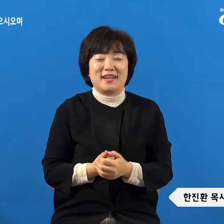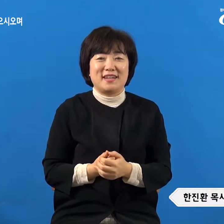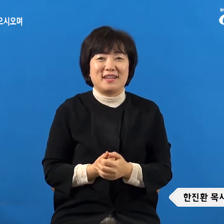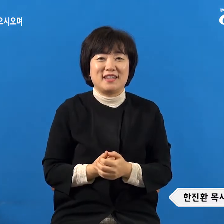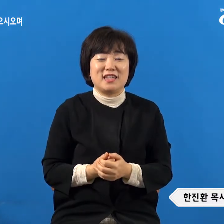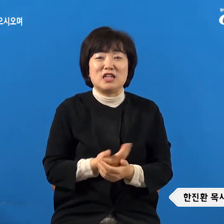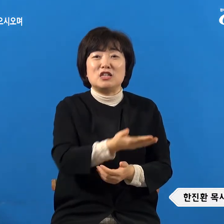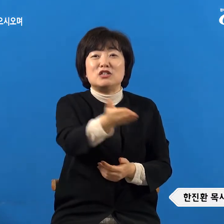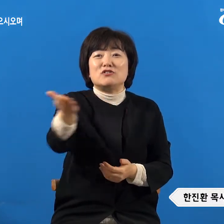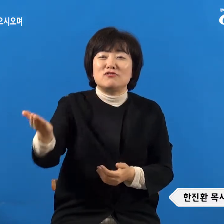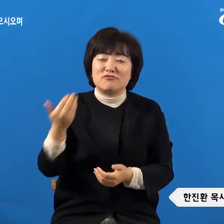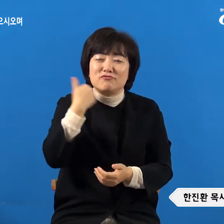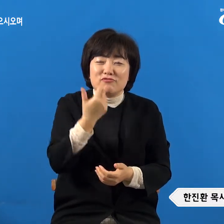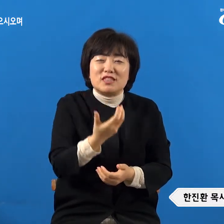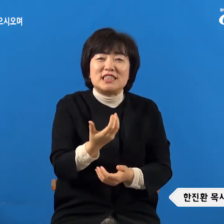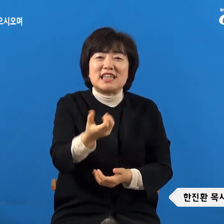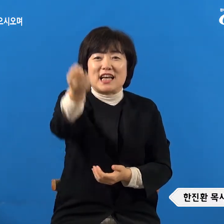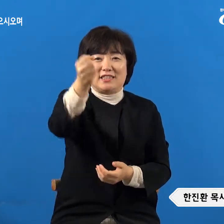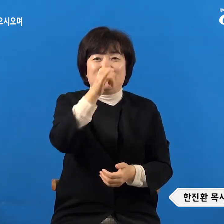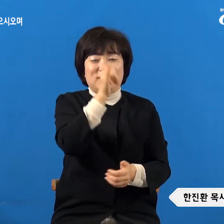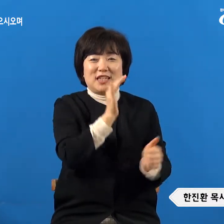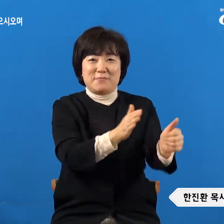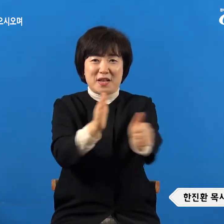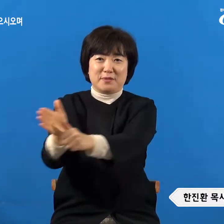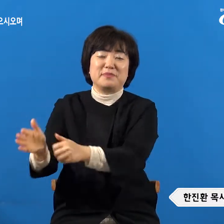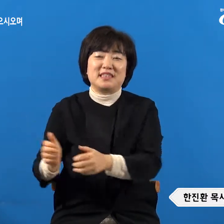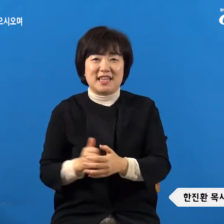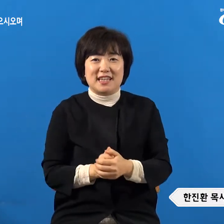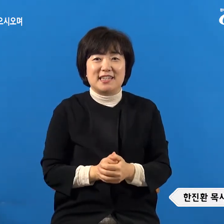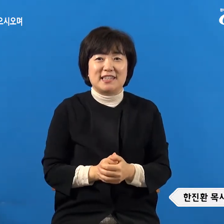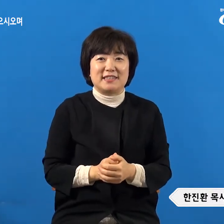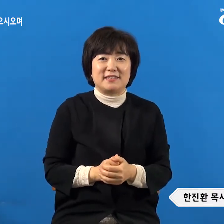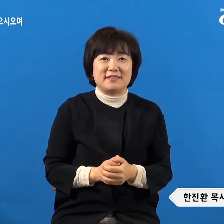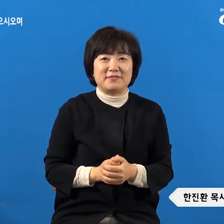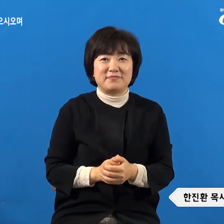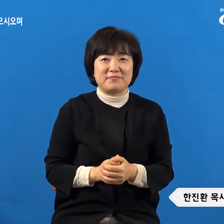우리 모두가 그 축복을 누리며 살기를 간절히 소원합니다.